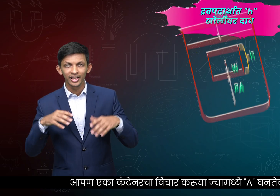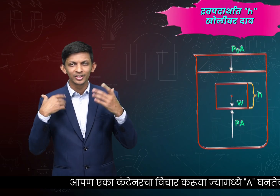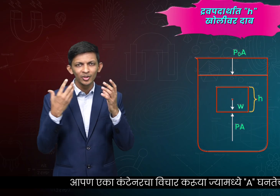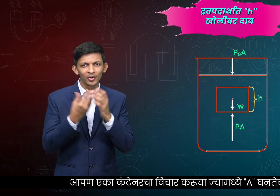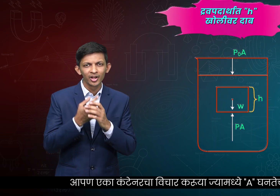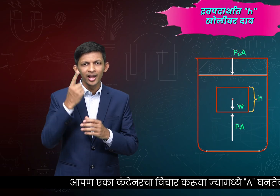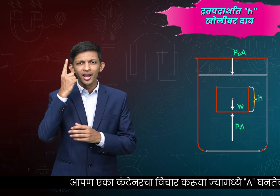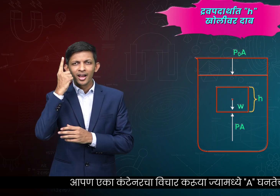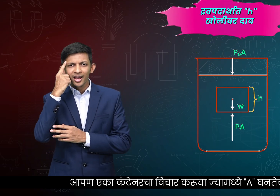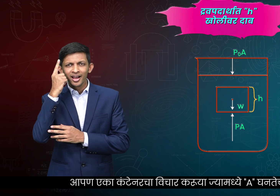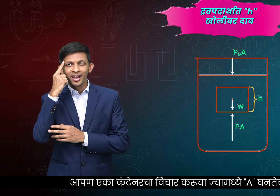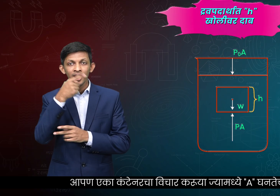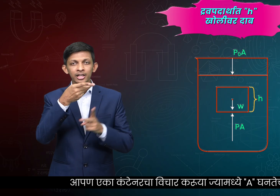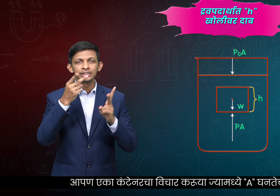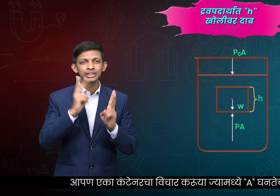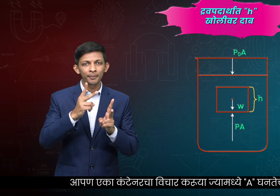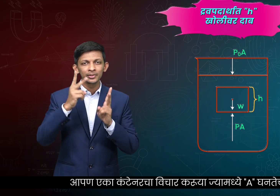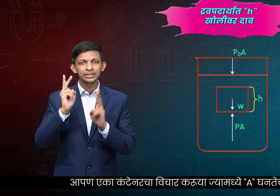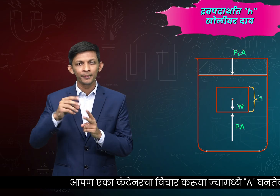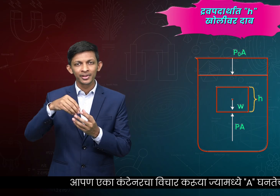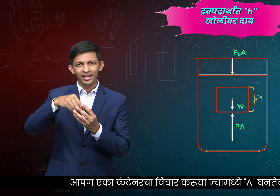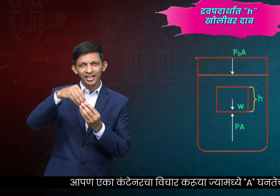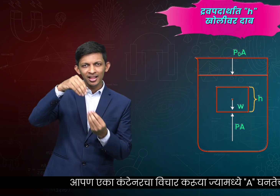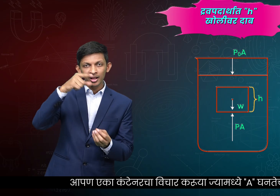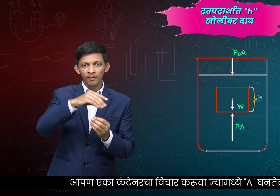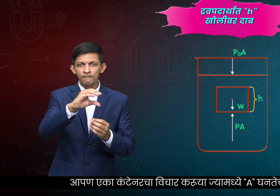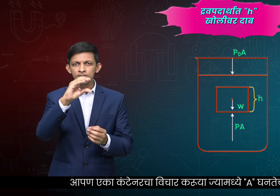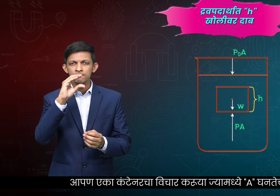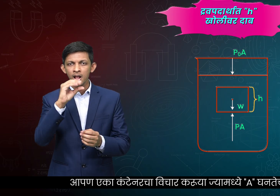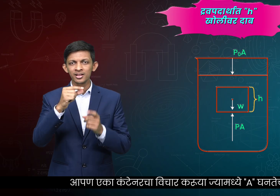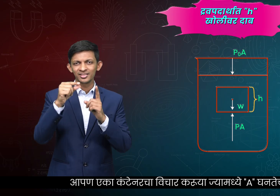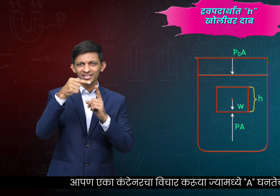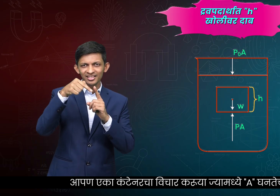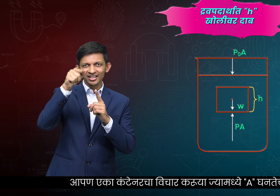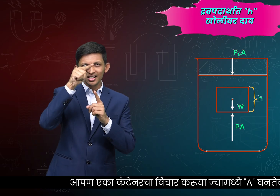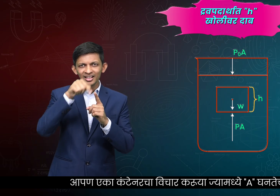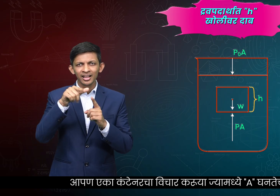आपण एक कंटेनरचा विचार करूया, ज्यामध्ये A घनतेचा द्रव